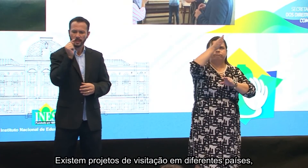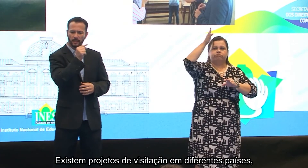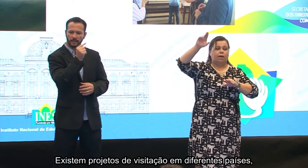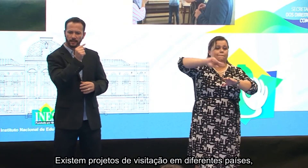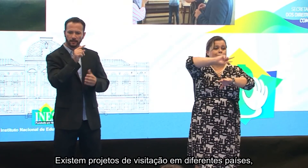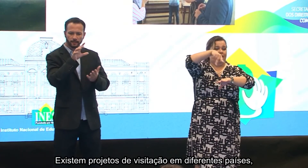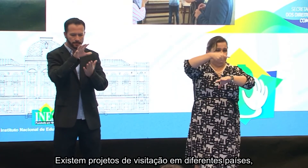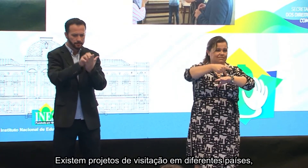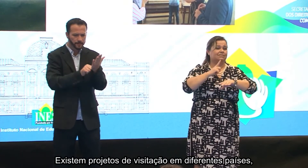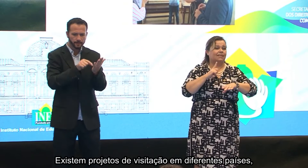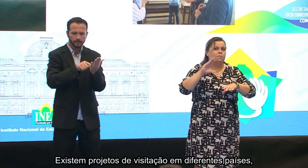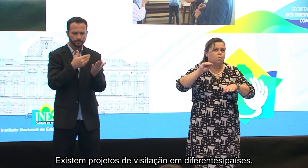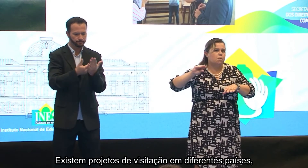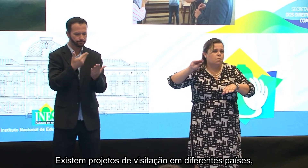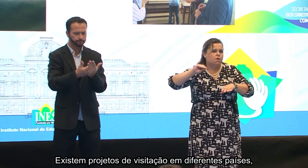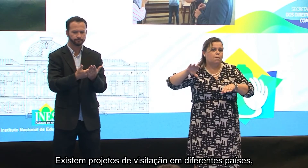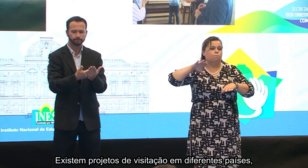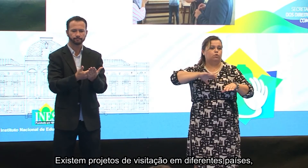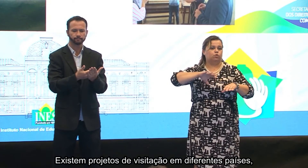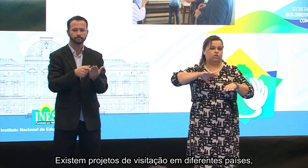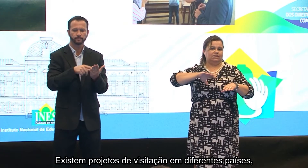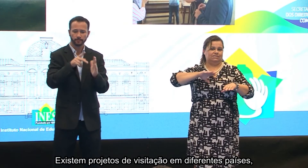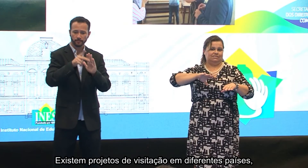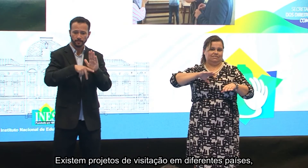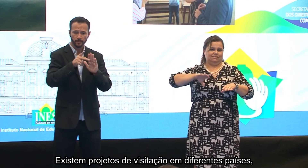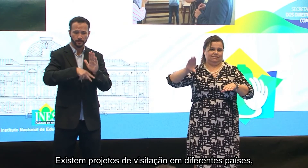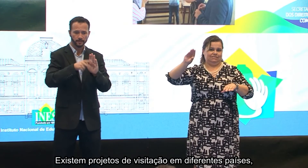E existem projetos também de visitação em diferentes países.